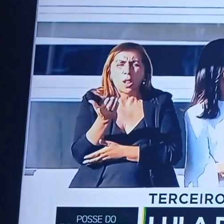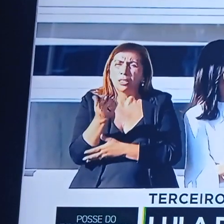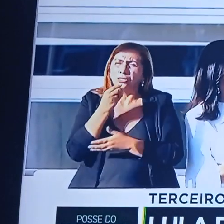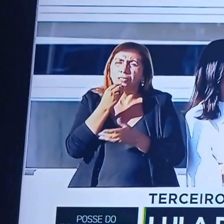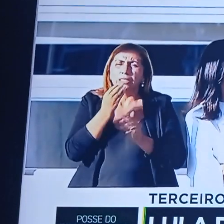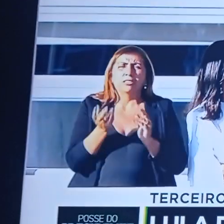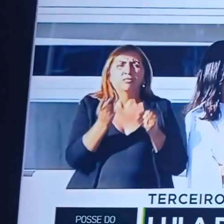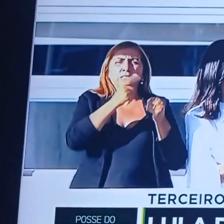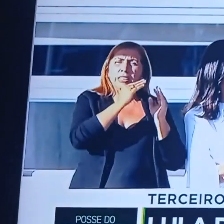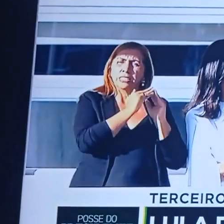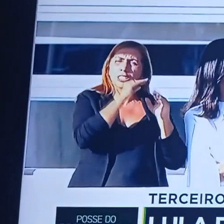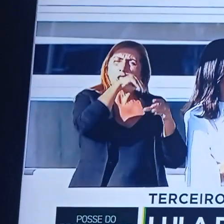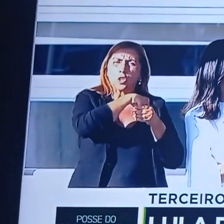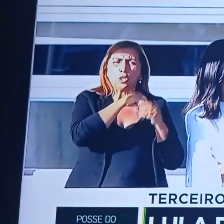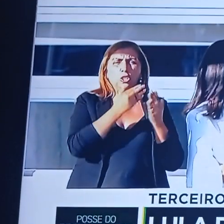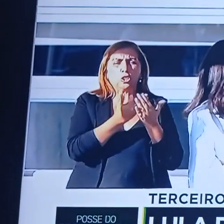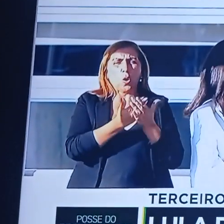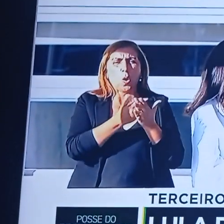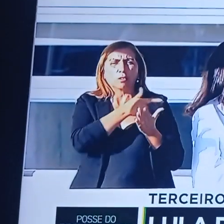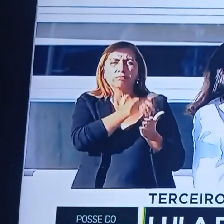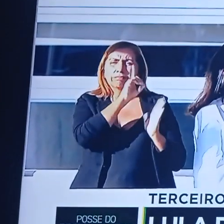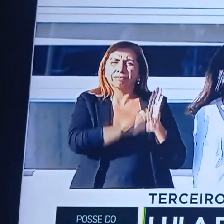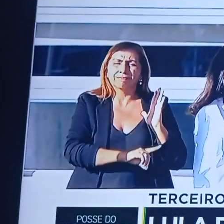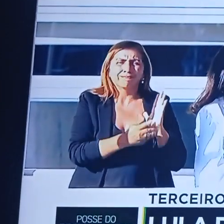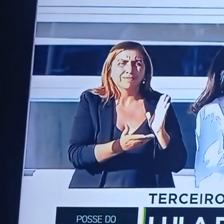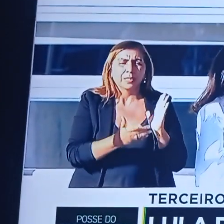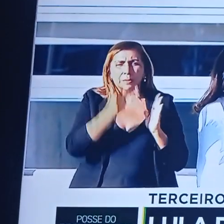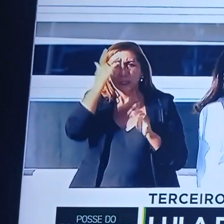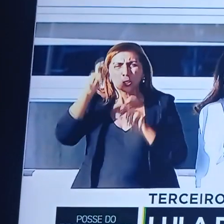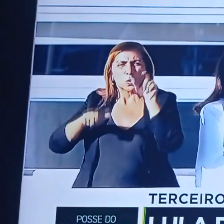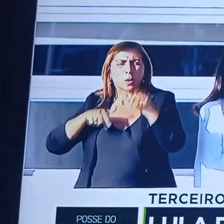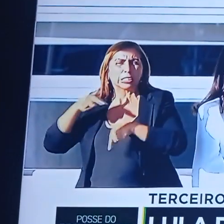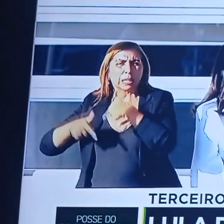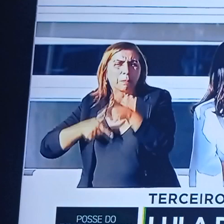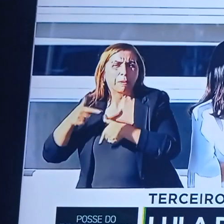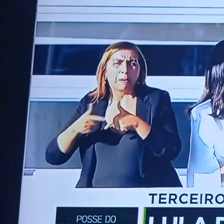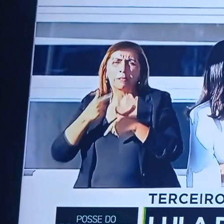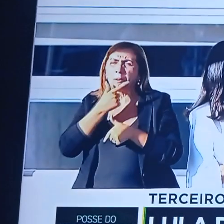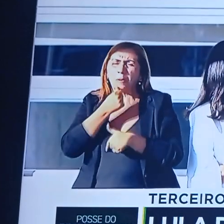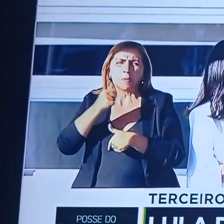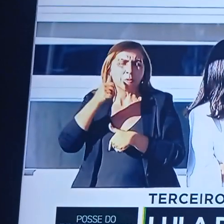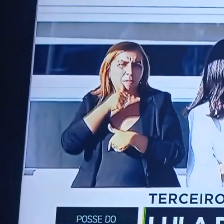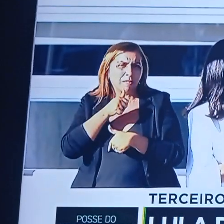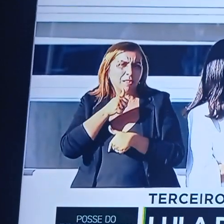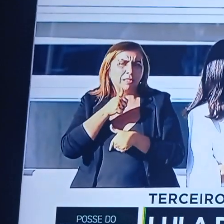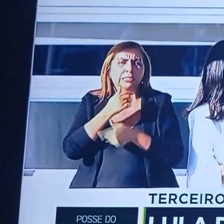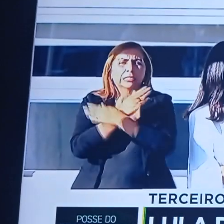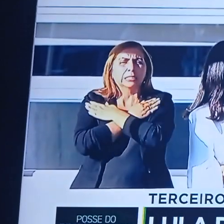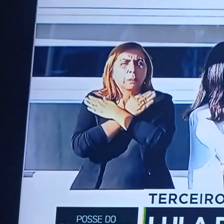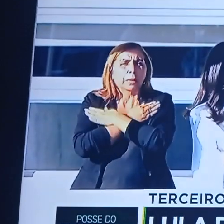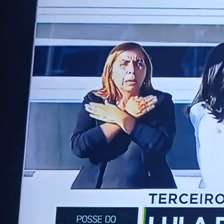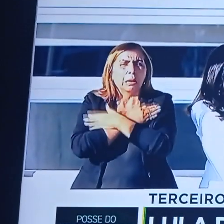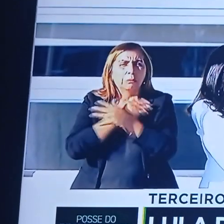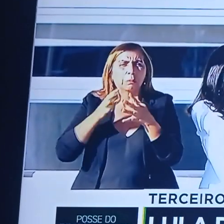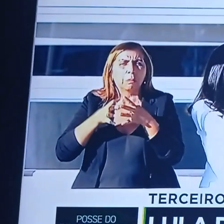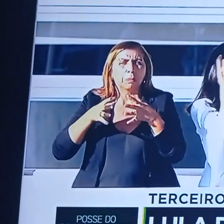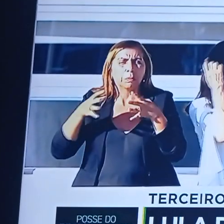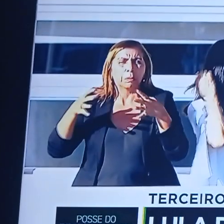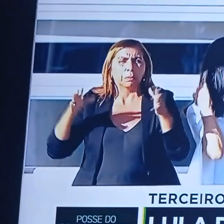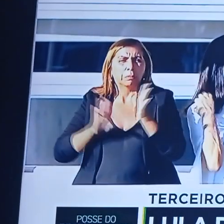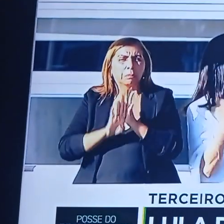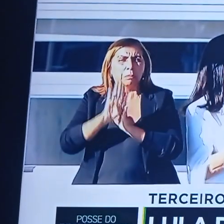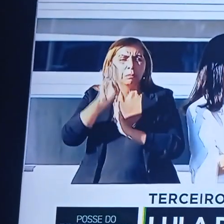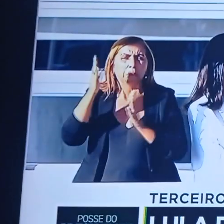vivendo plenamente a infância que tem direito. Trabalhadores e trabalhadoras desempregados, exibindo nos